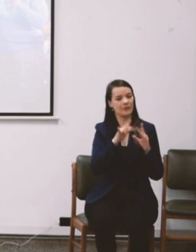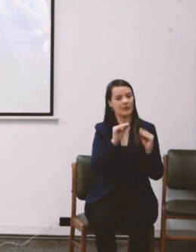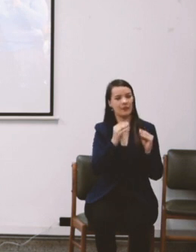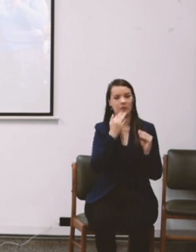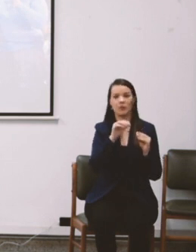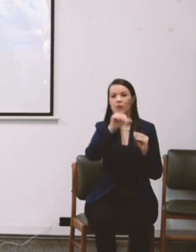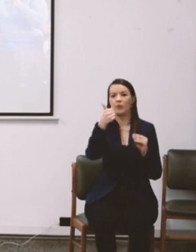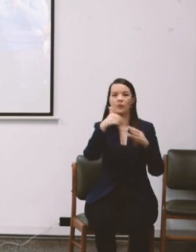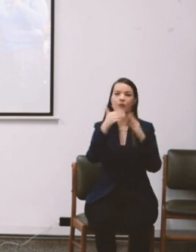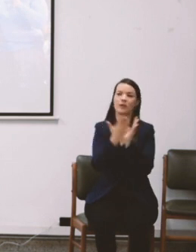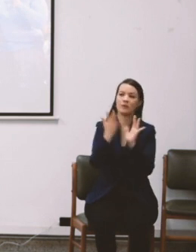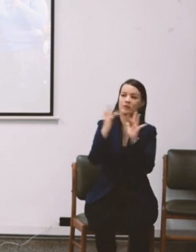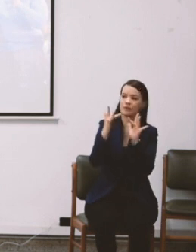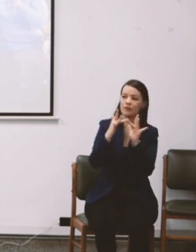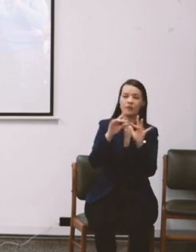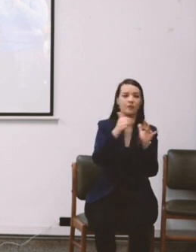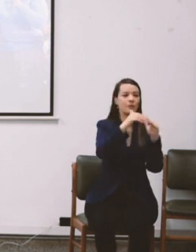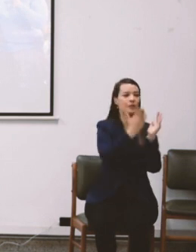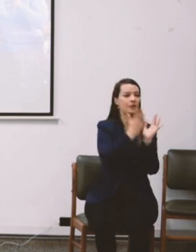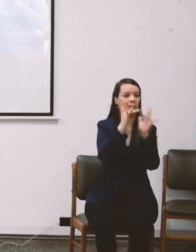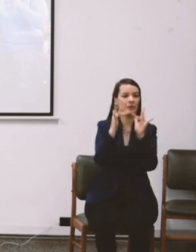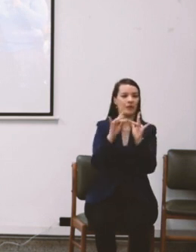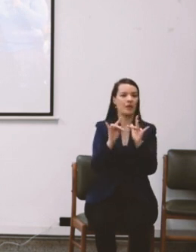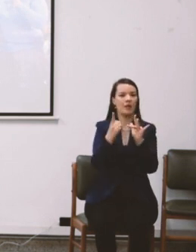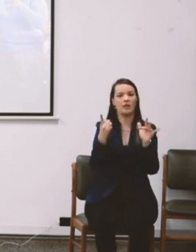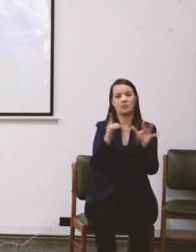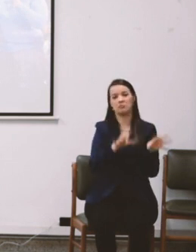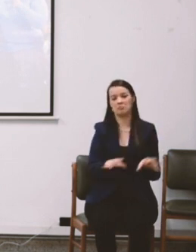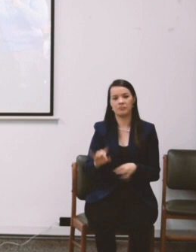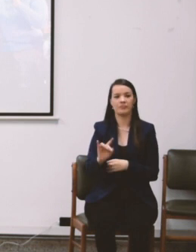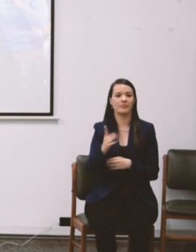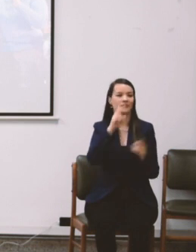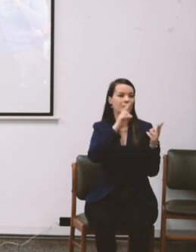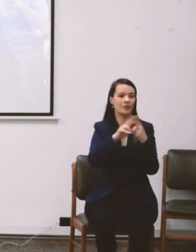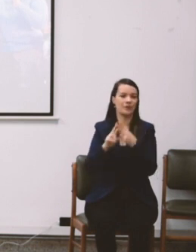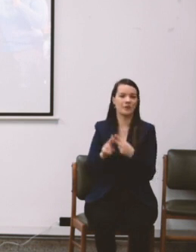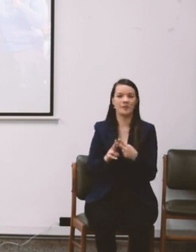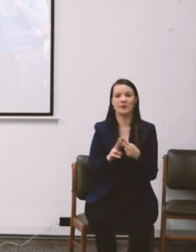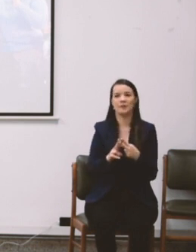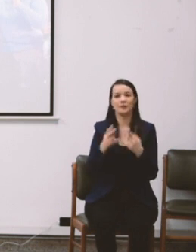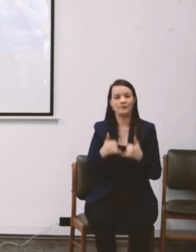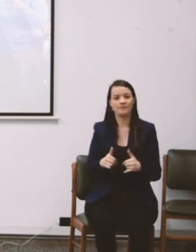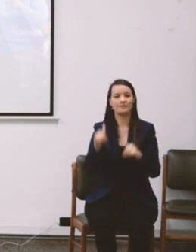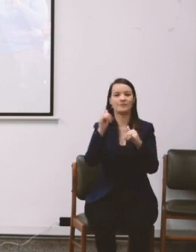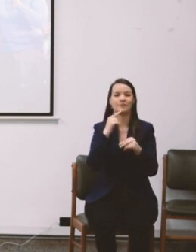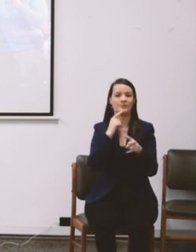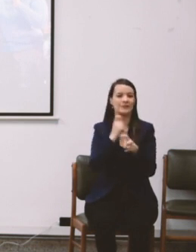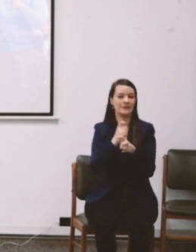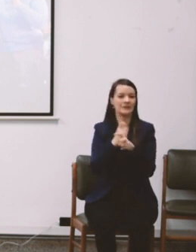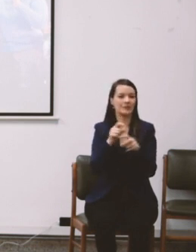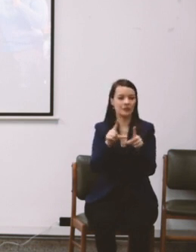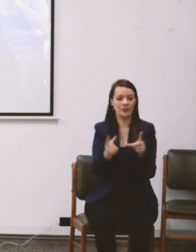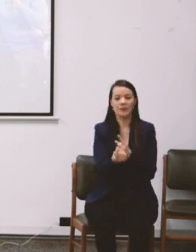en contacto con otras escuelas, hacer algunos eventos donde se conozcan, pero seguimos manteniéndoles en unos lugares muy